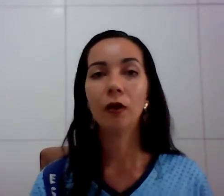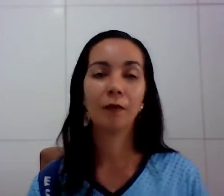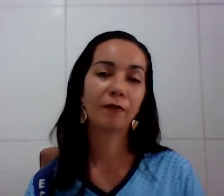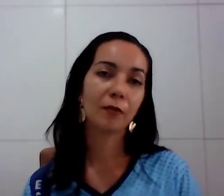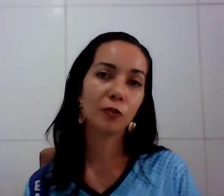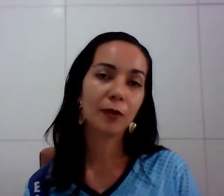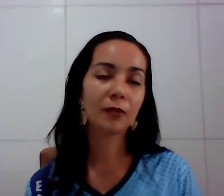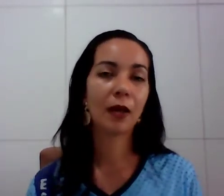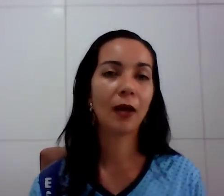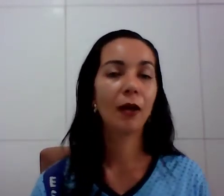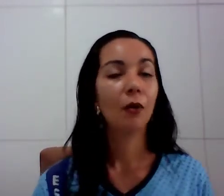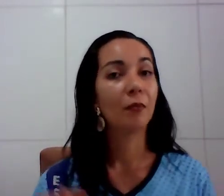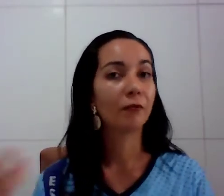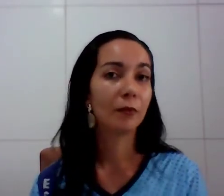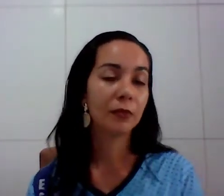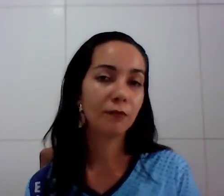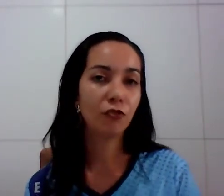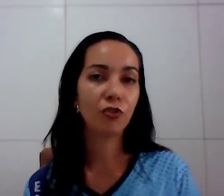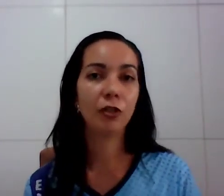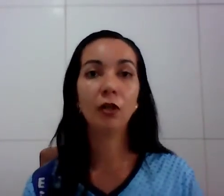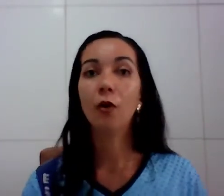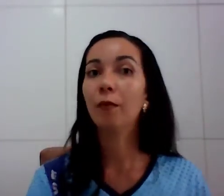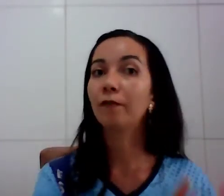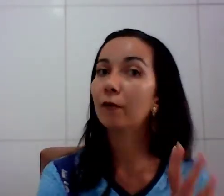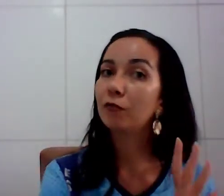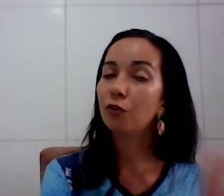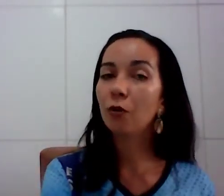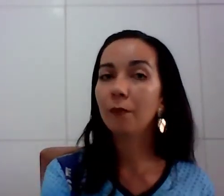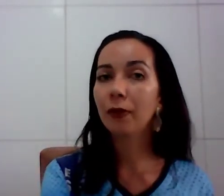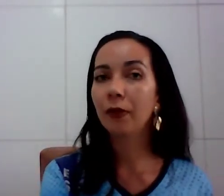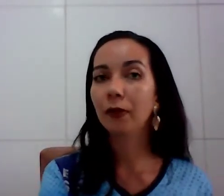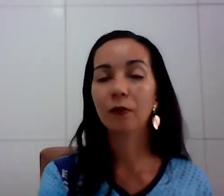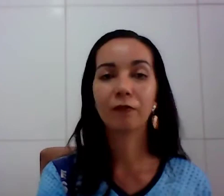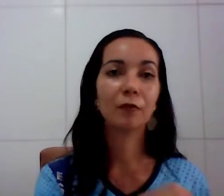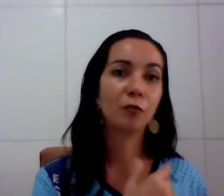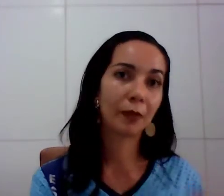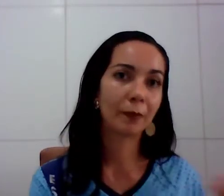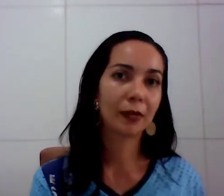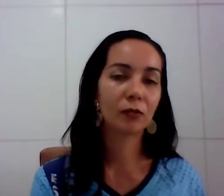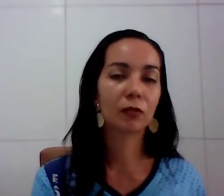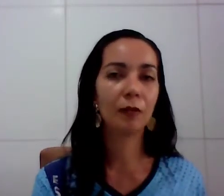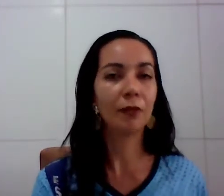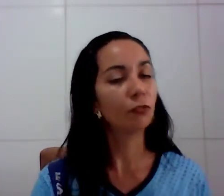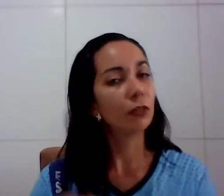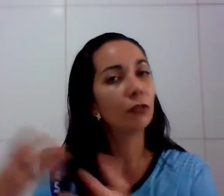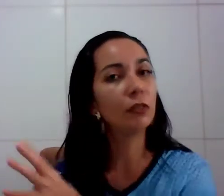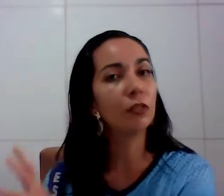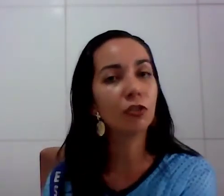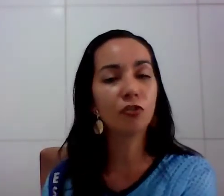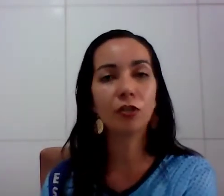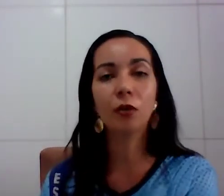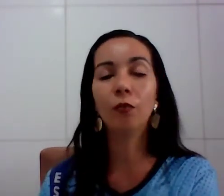uma forma de pensar, uma forma de se vestir, uma forma de comer, uma forma de preparar seus alimentos, e os indígenas tinham